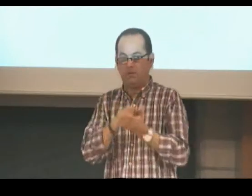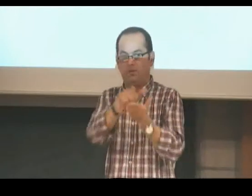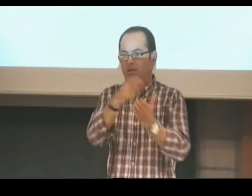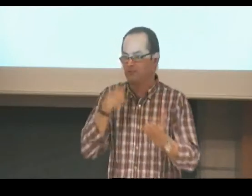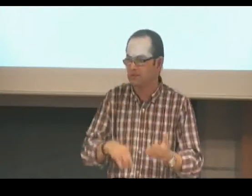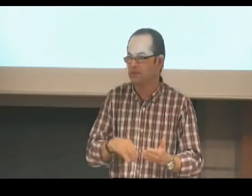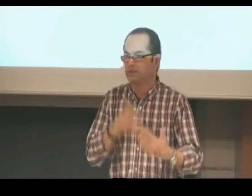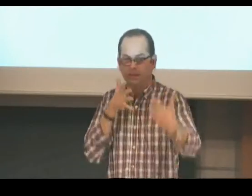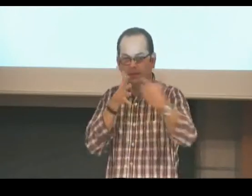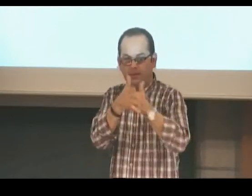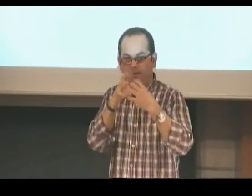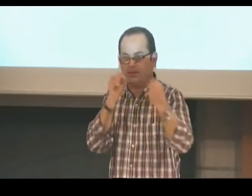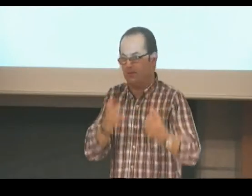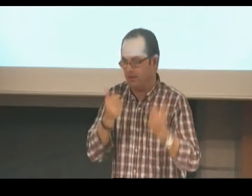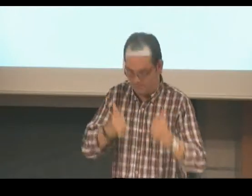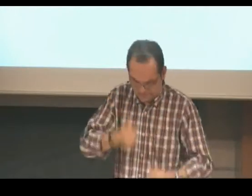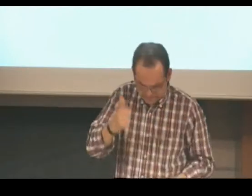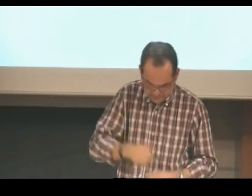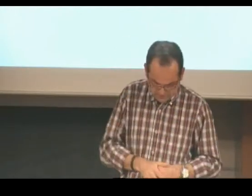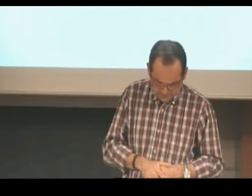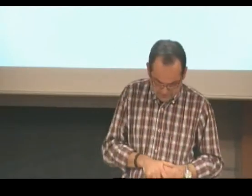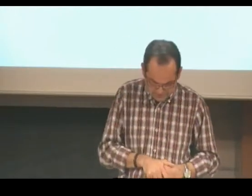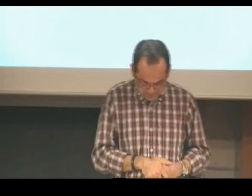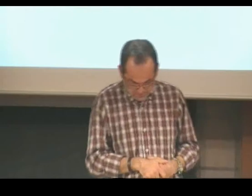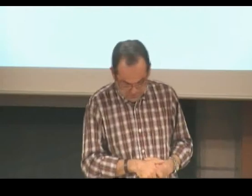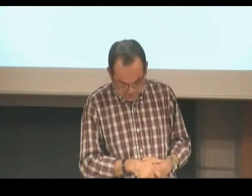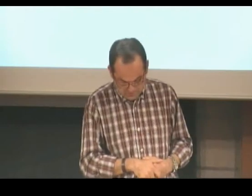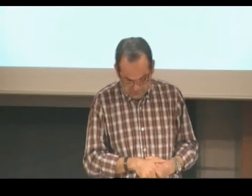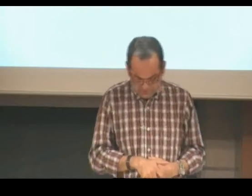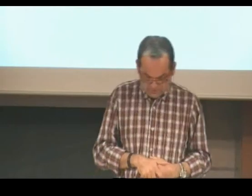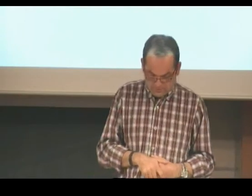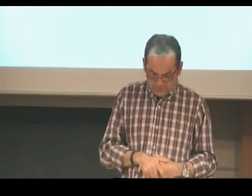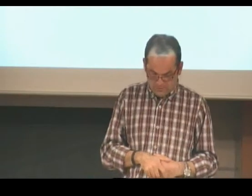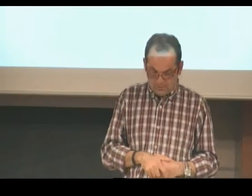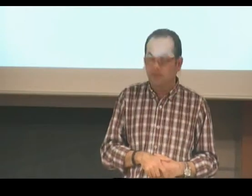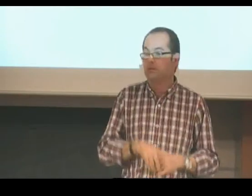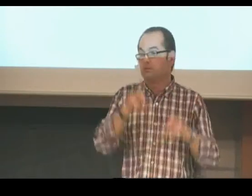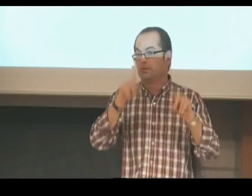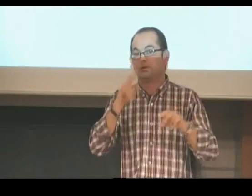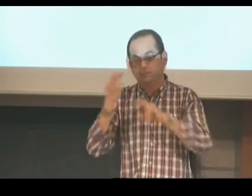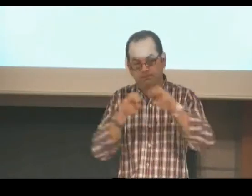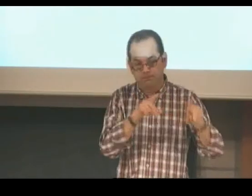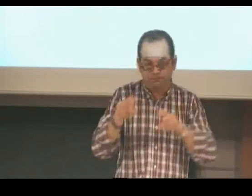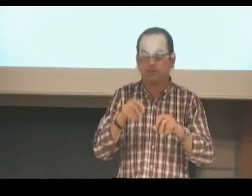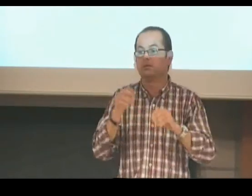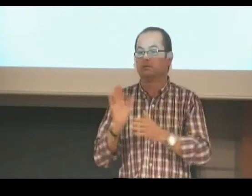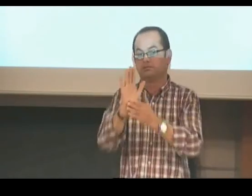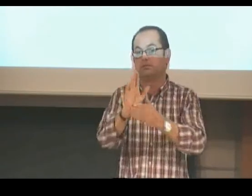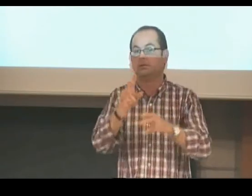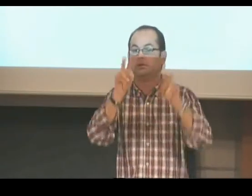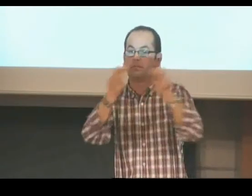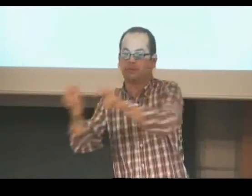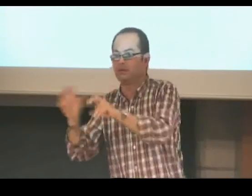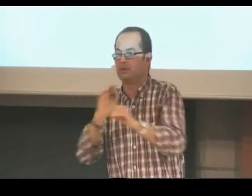l'encarregat de conduir el projecte, perquè el feedback entre el participant i l'entrevistador serà perfecte pel fet de ser 2